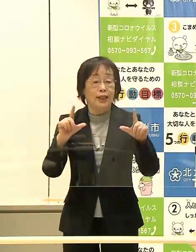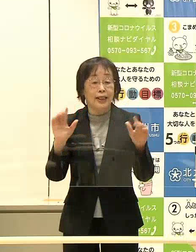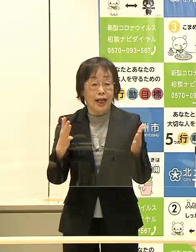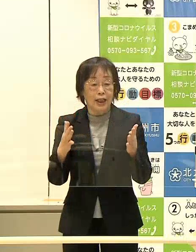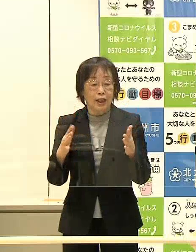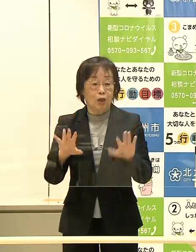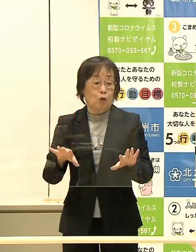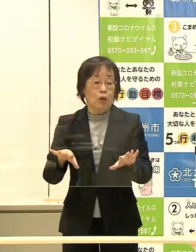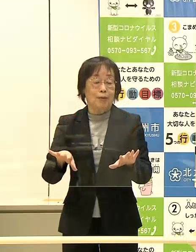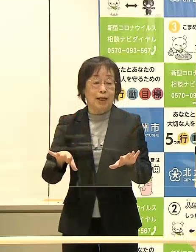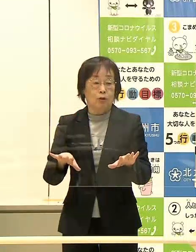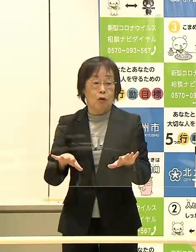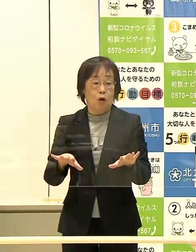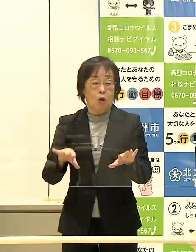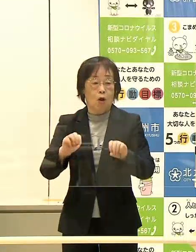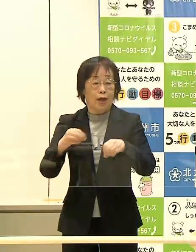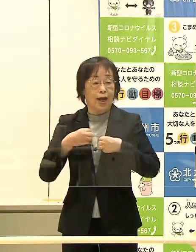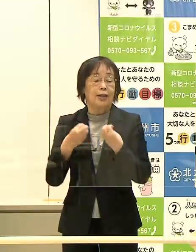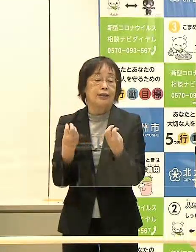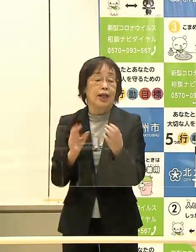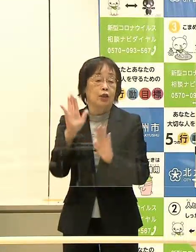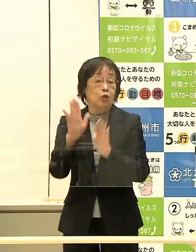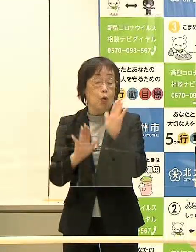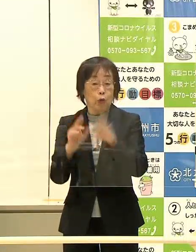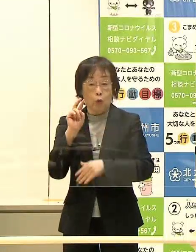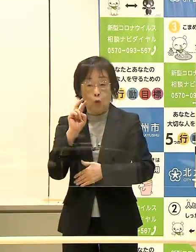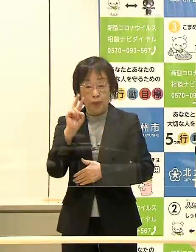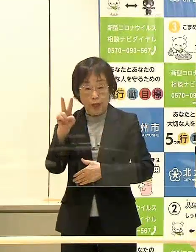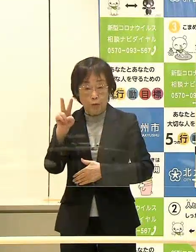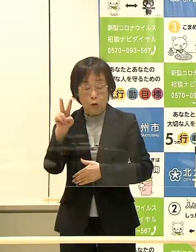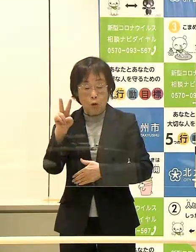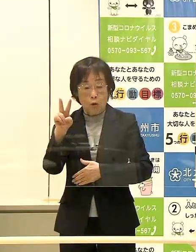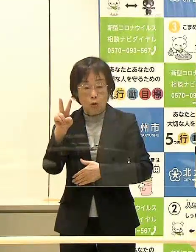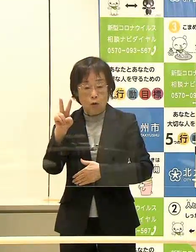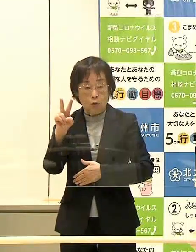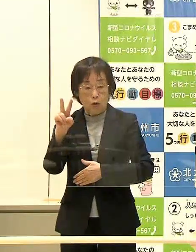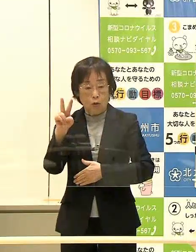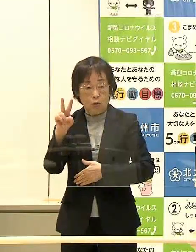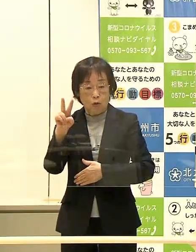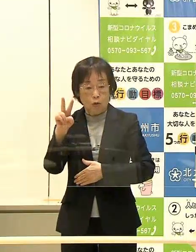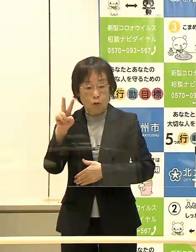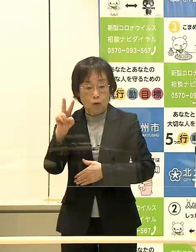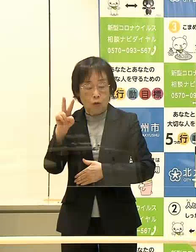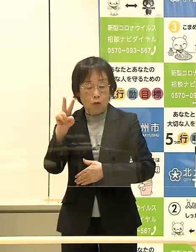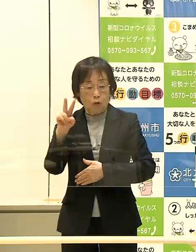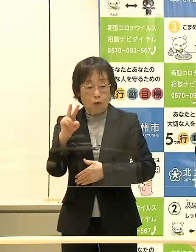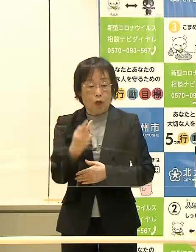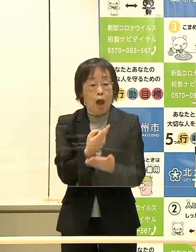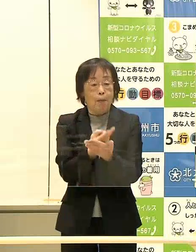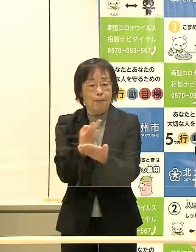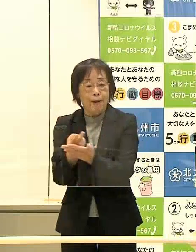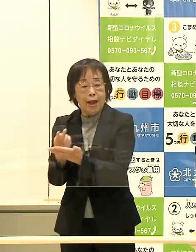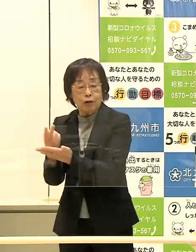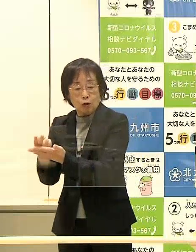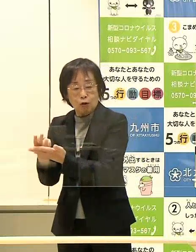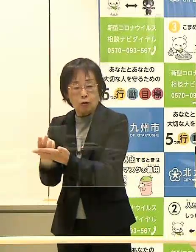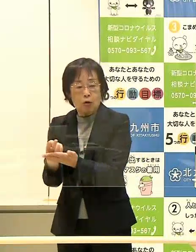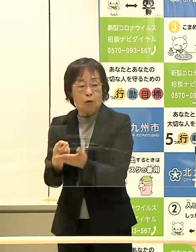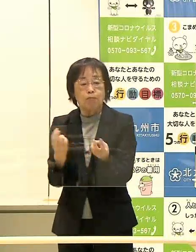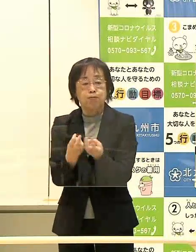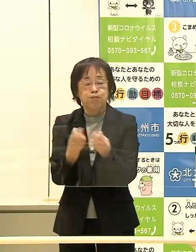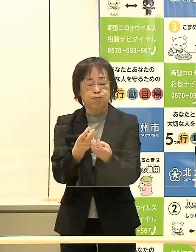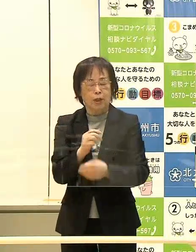数字を見てもですねかなり病床の角が厳しくなっている